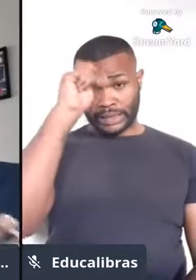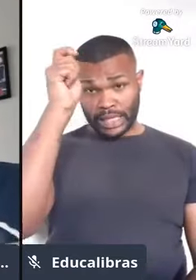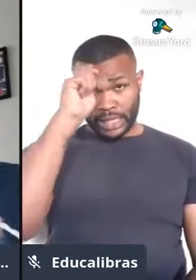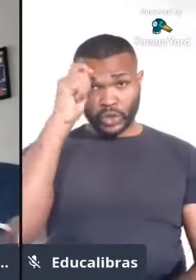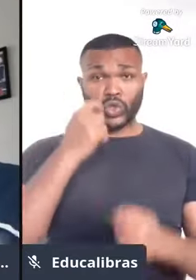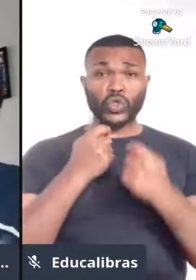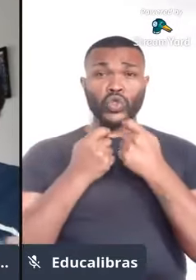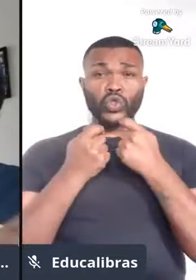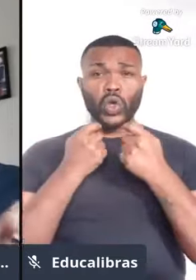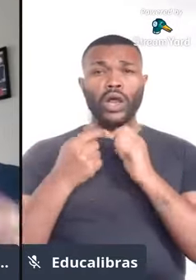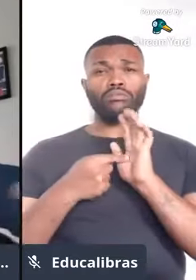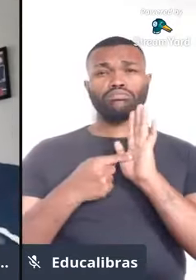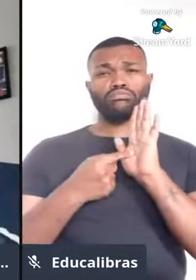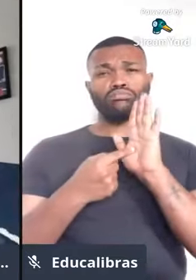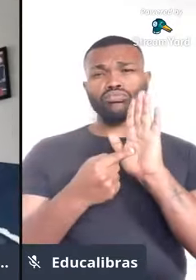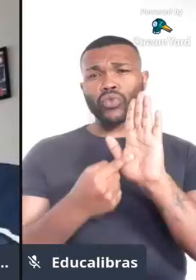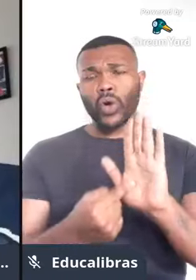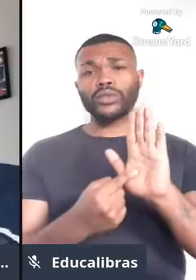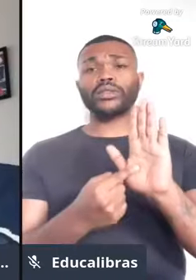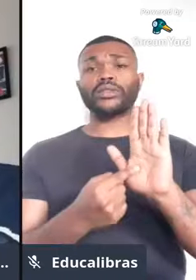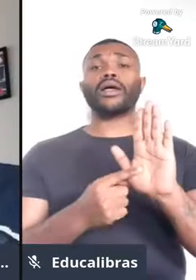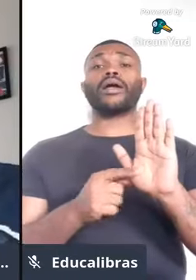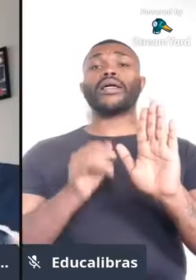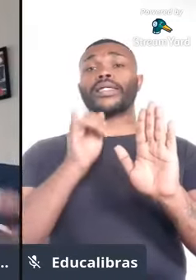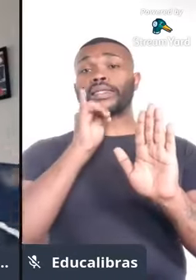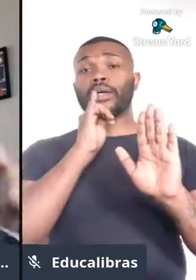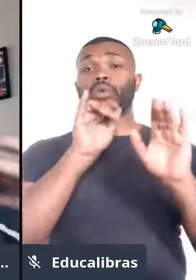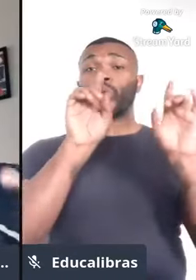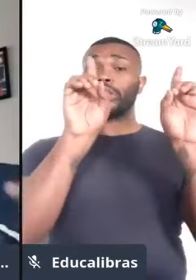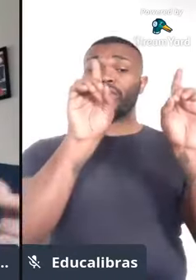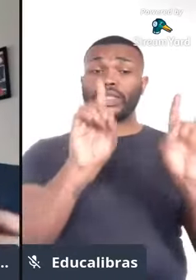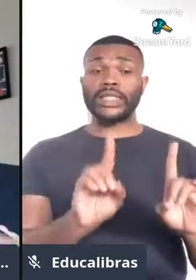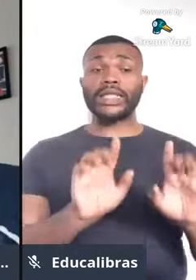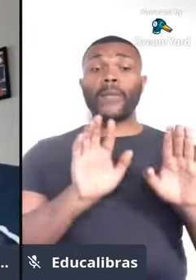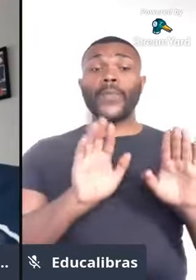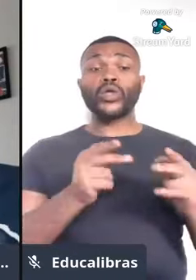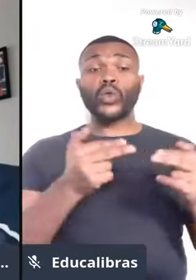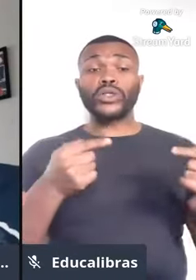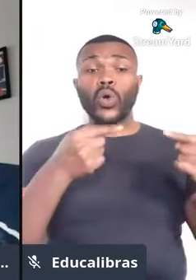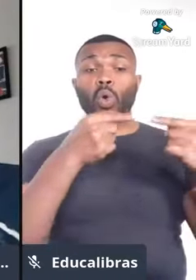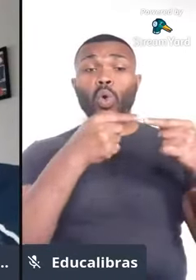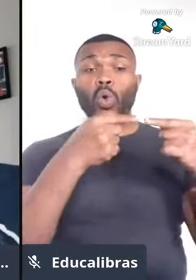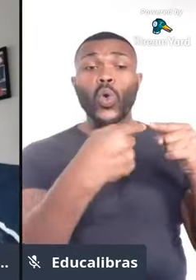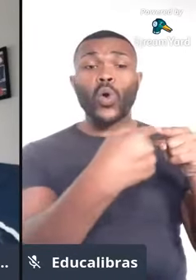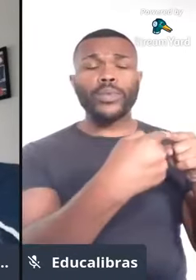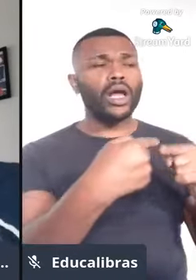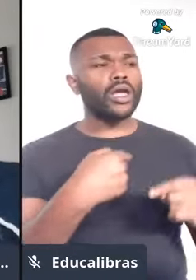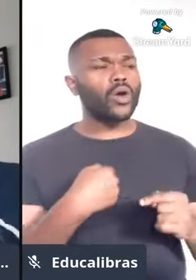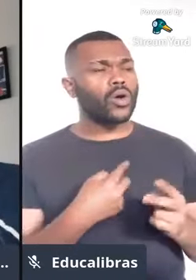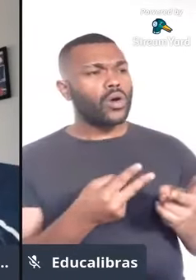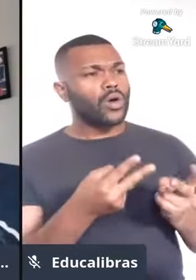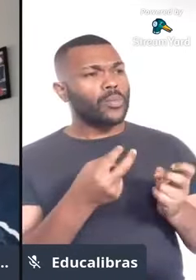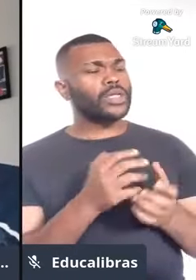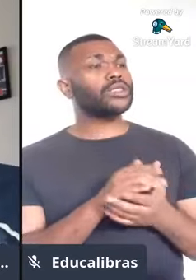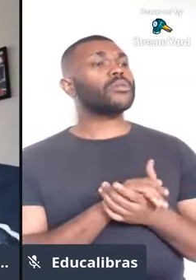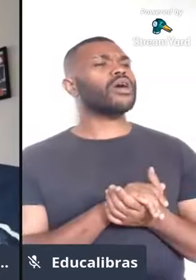que não falavam da deficiência, mas do que está em volta, foi quando aquilo me deu um estalo de que era necessário